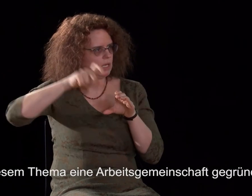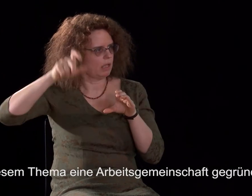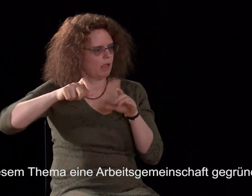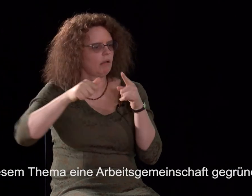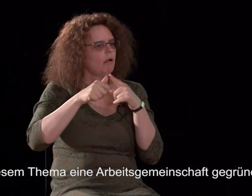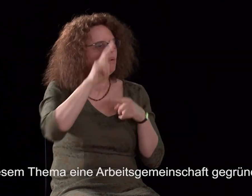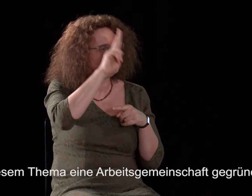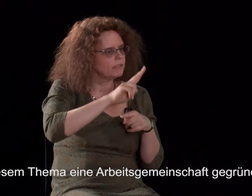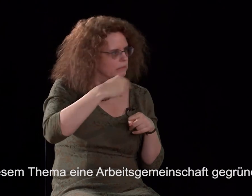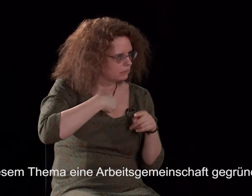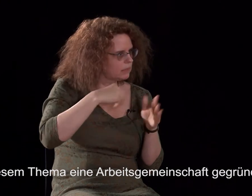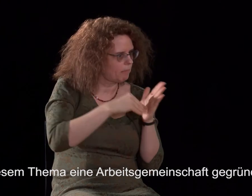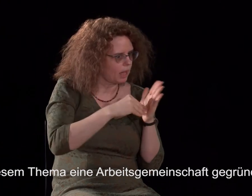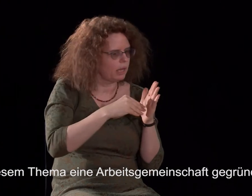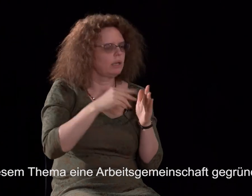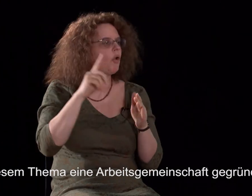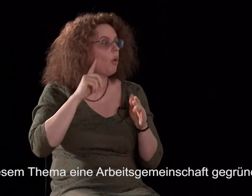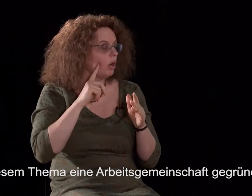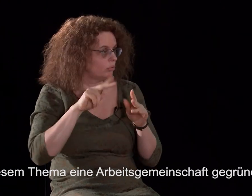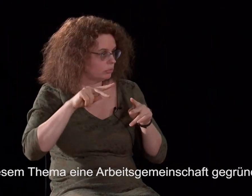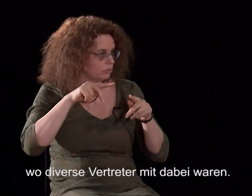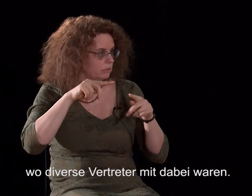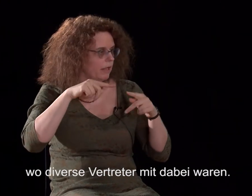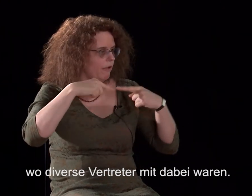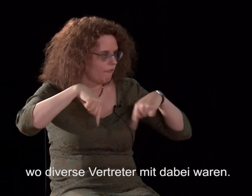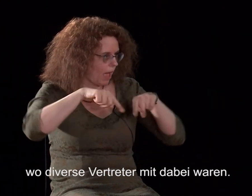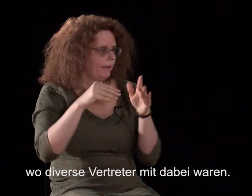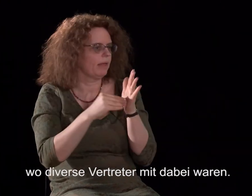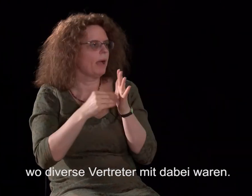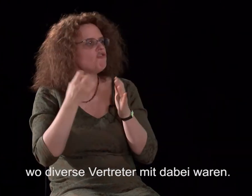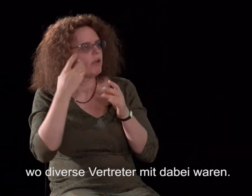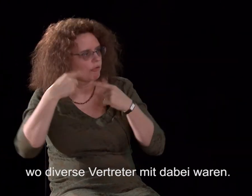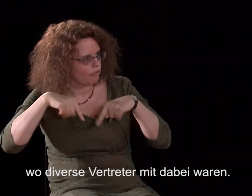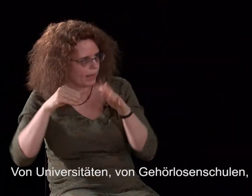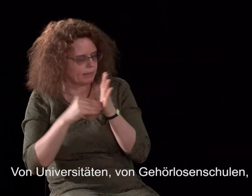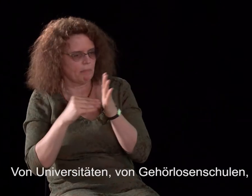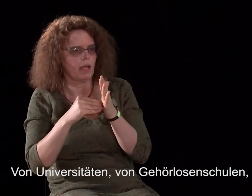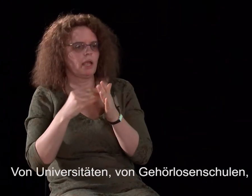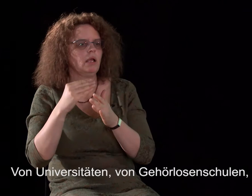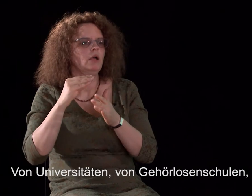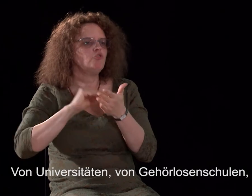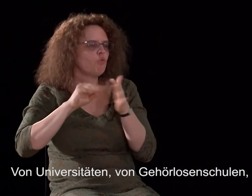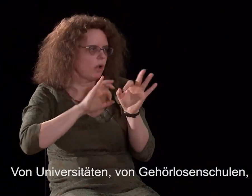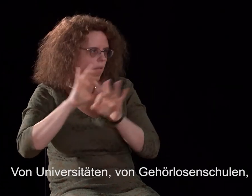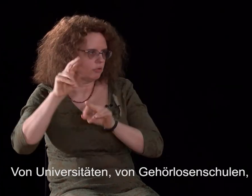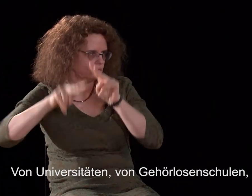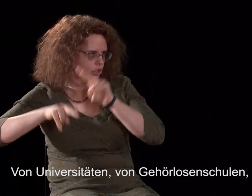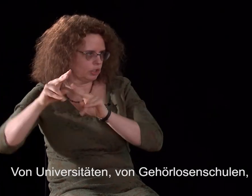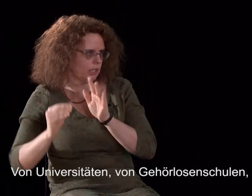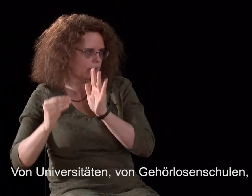Arbeitsgemeinschaft gegründet hat zu diesem Thema, wo diverse Vertreter mit dabei waren, von Universitäten, von gehörlosen